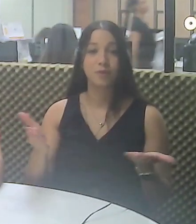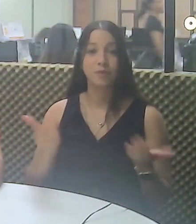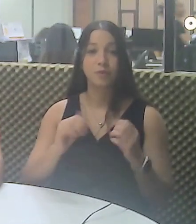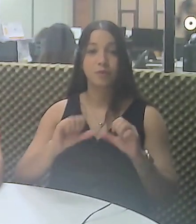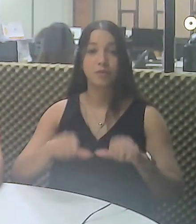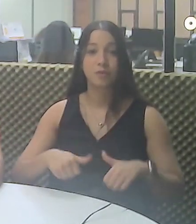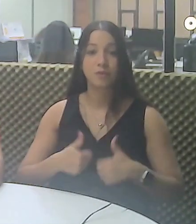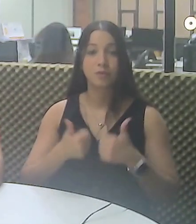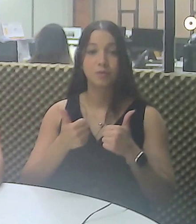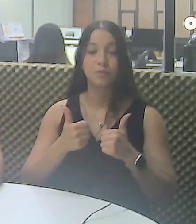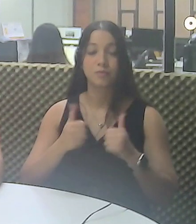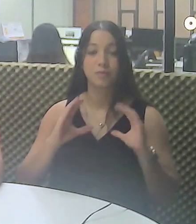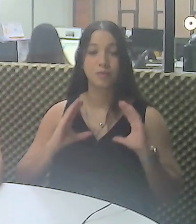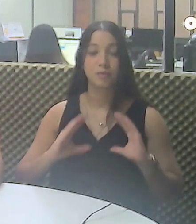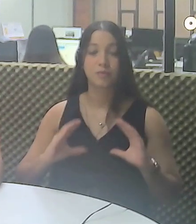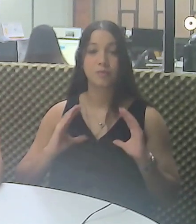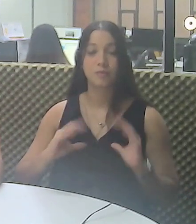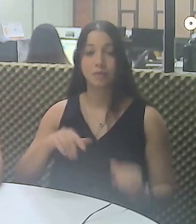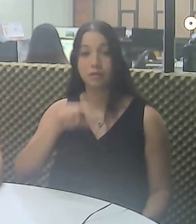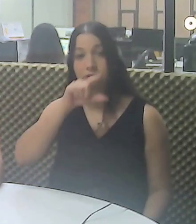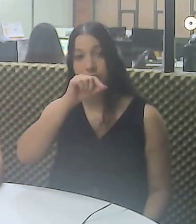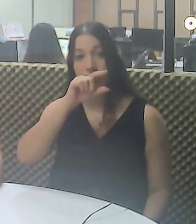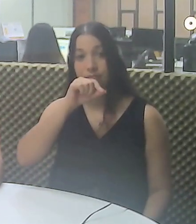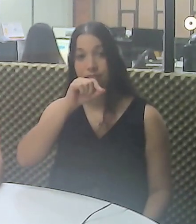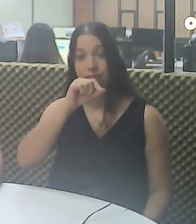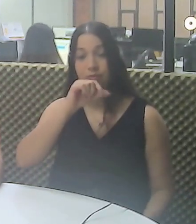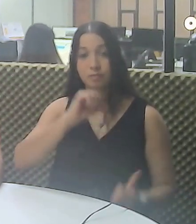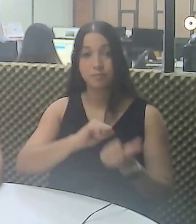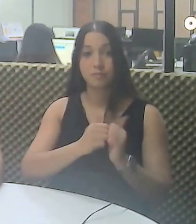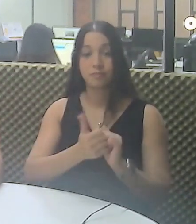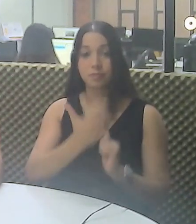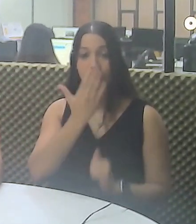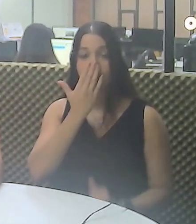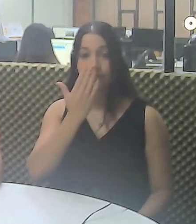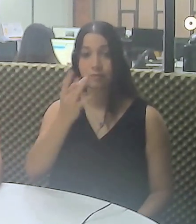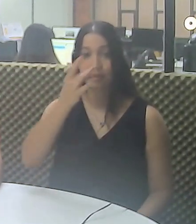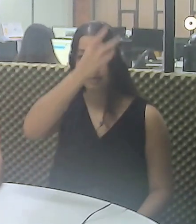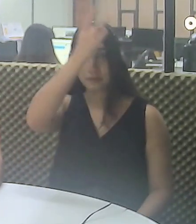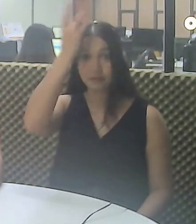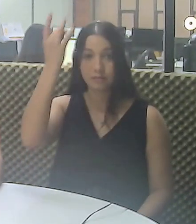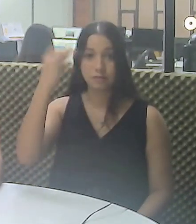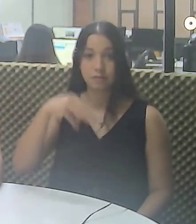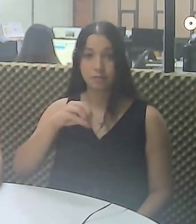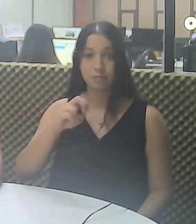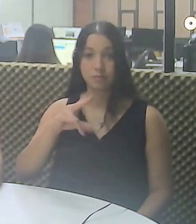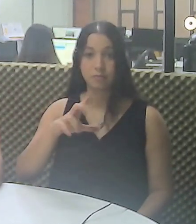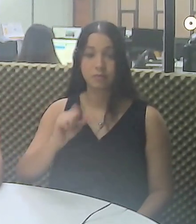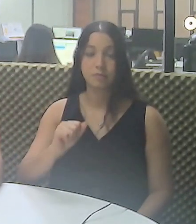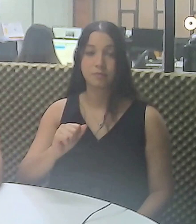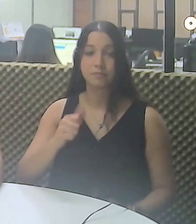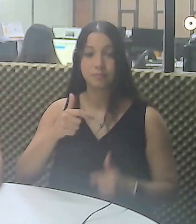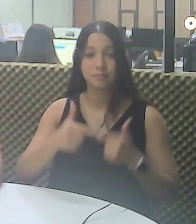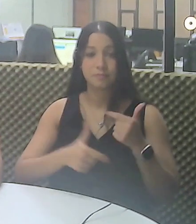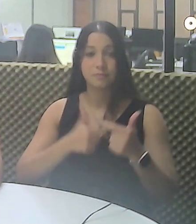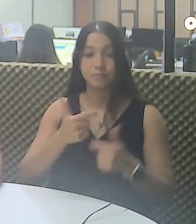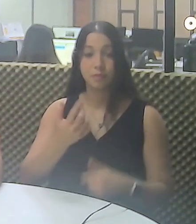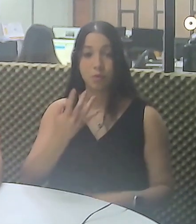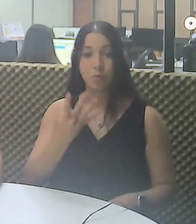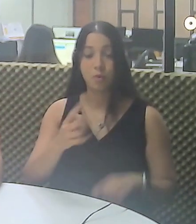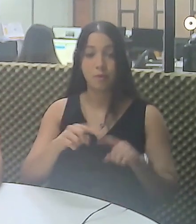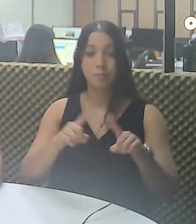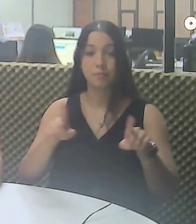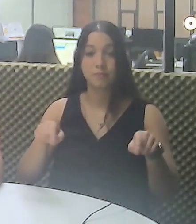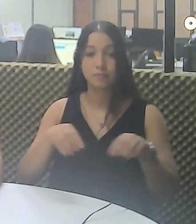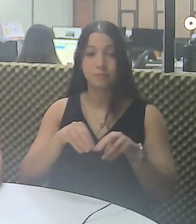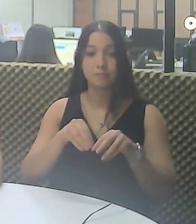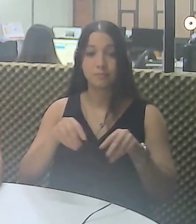na Arena Parque, localizada no Parque do Sabiá, próximo à portaria do bairro Santa Mônica. Os serviços realizados nas quatro quadras de